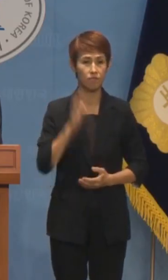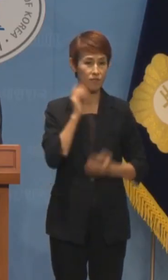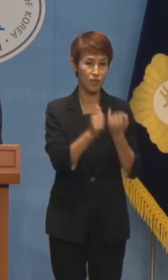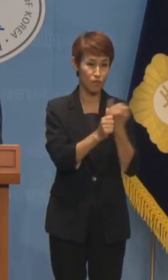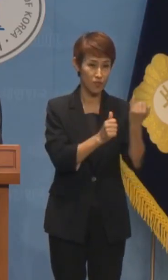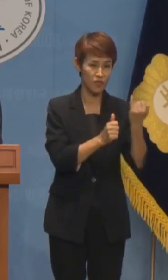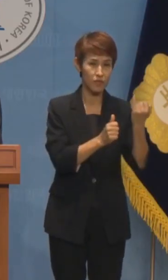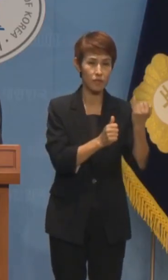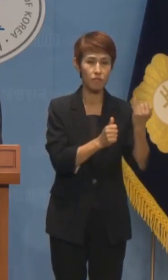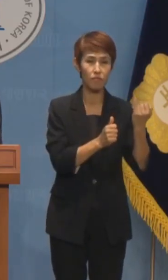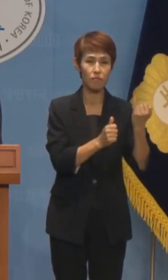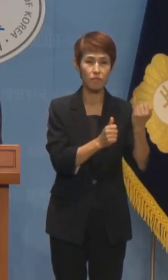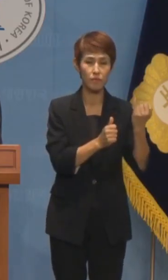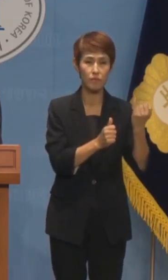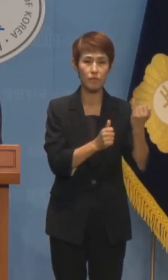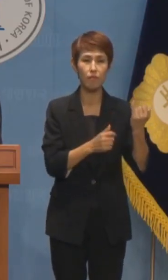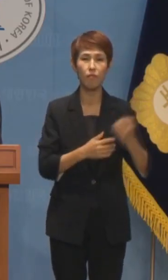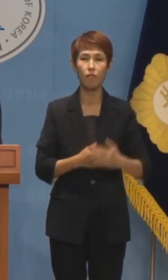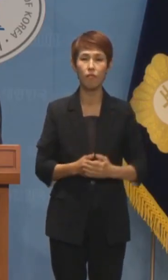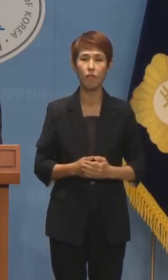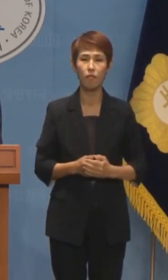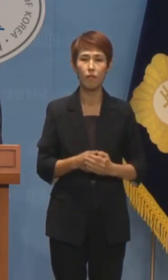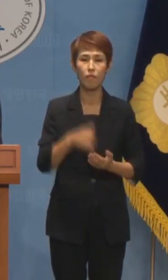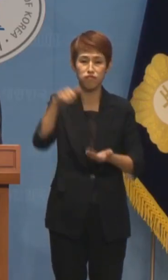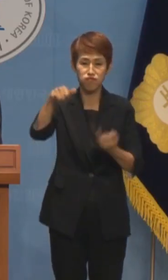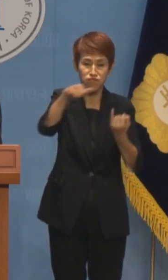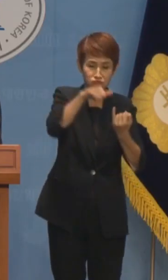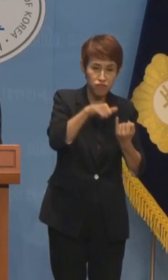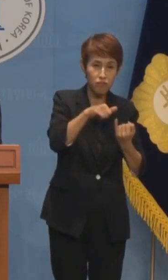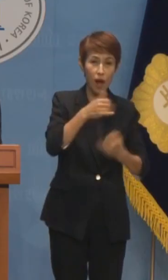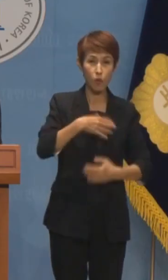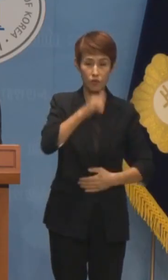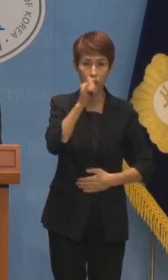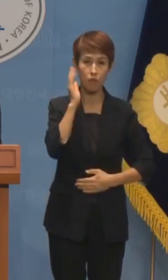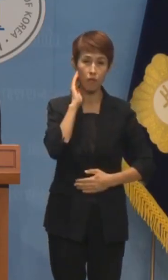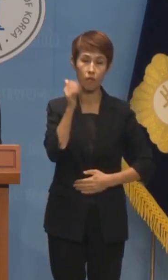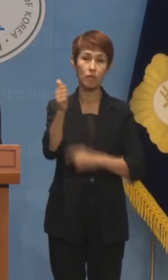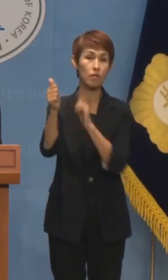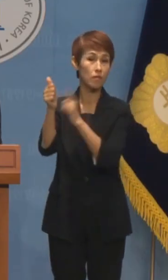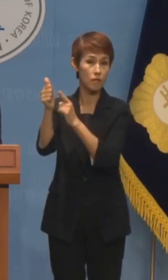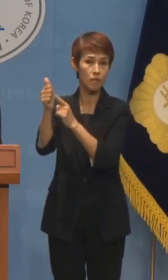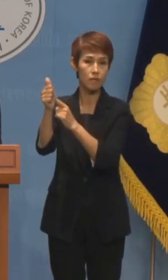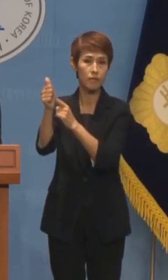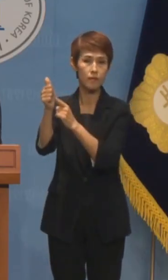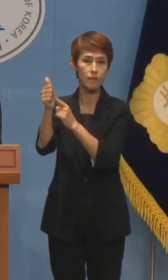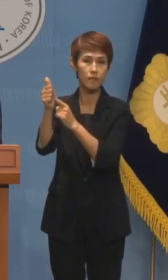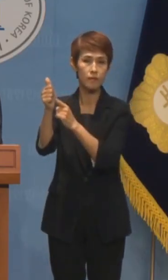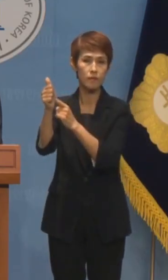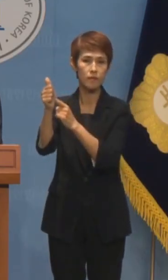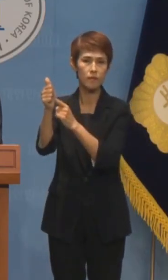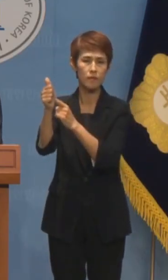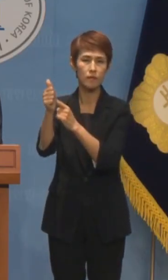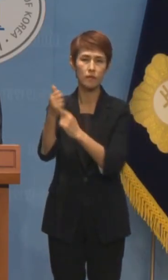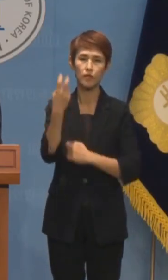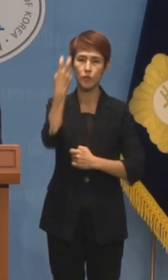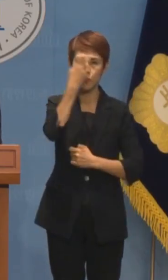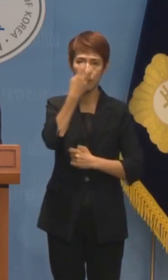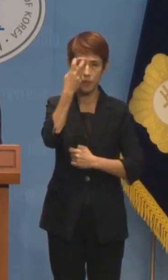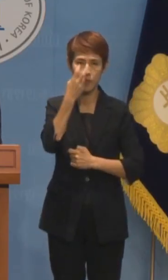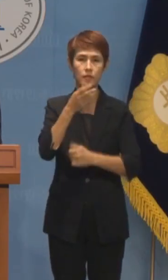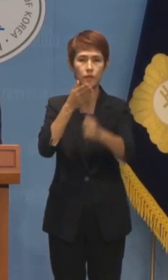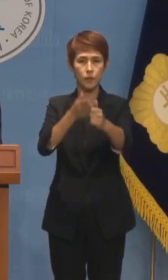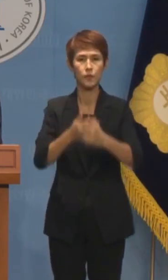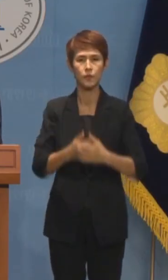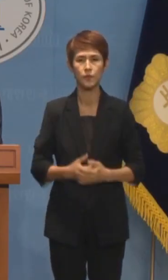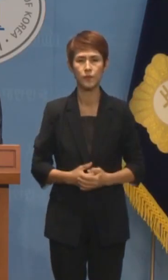청탁성 뇌물수수 사실을 알고도 신고하지 않은 윤석열 대통령에 대해서도 조사를 충실히 해두기를